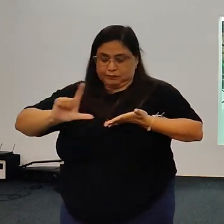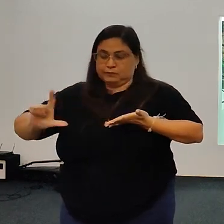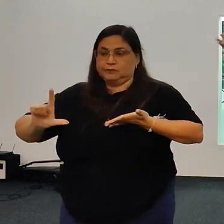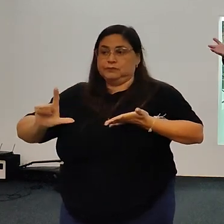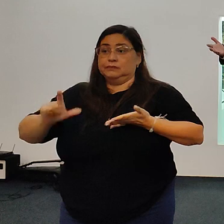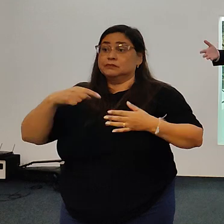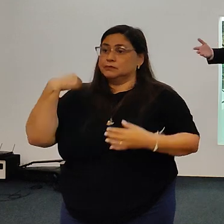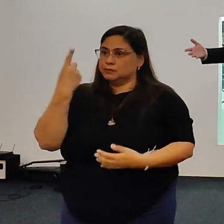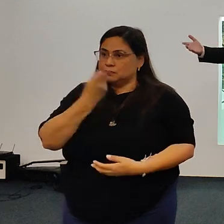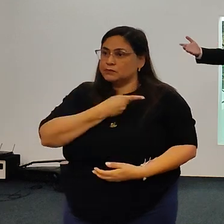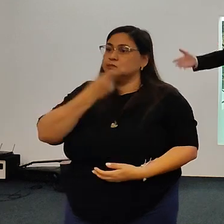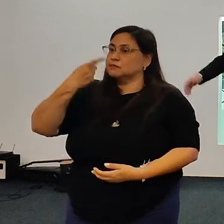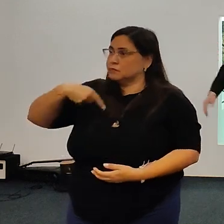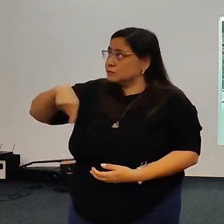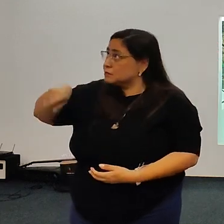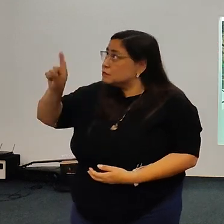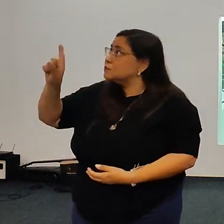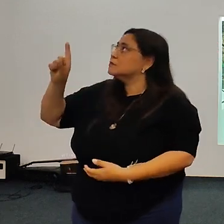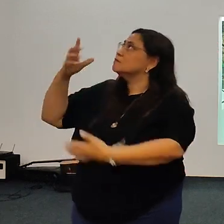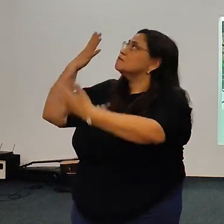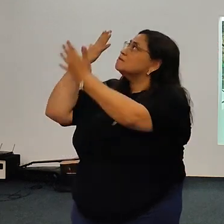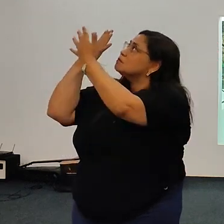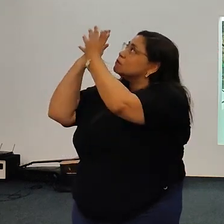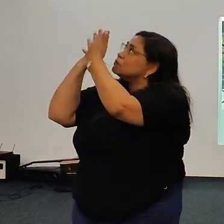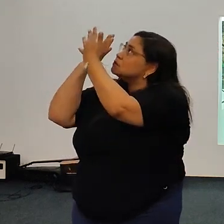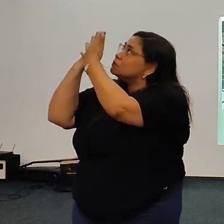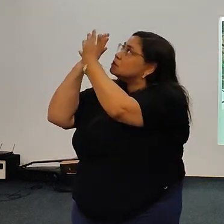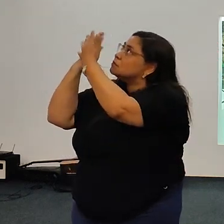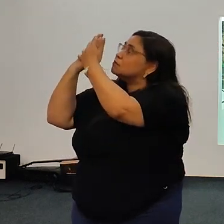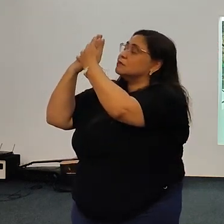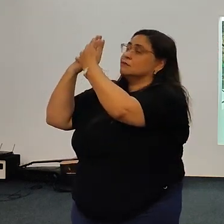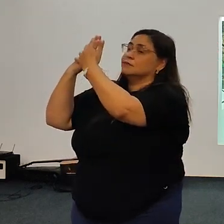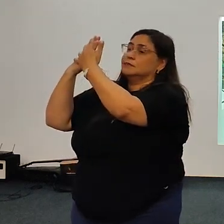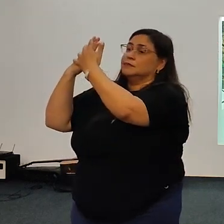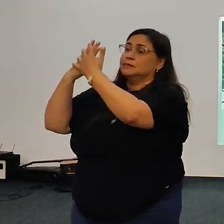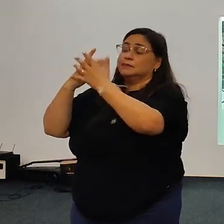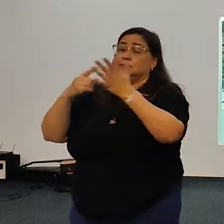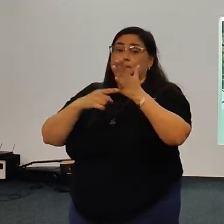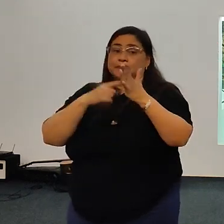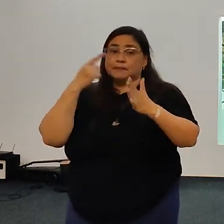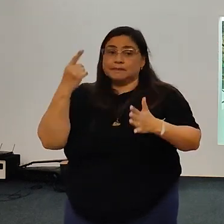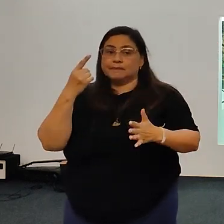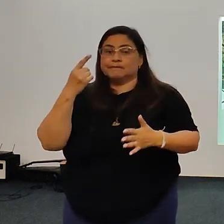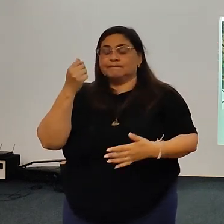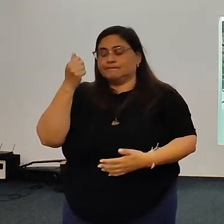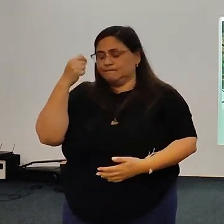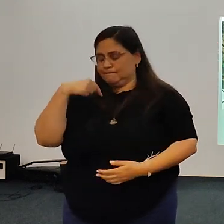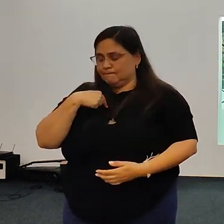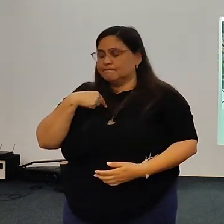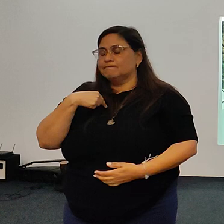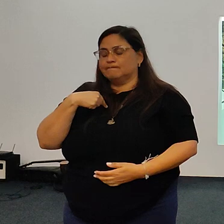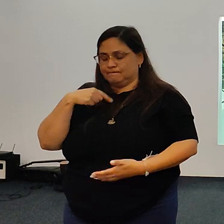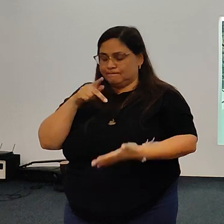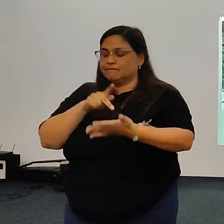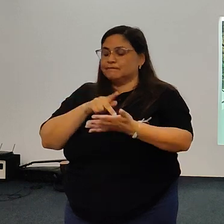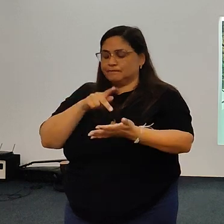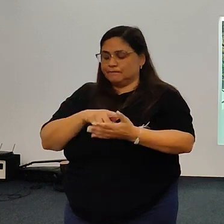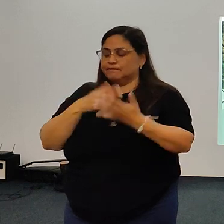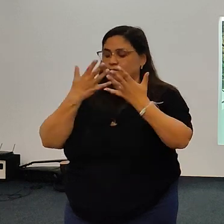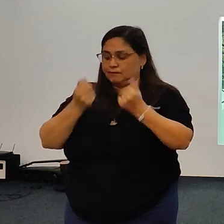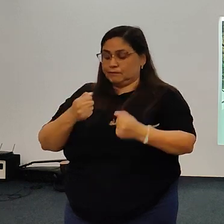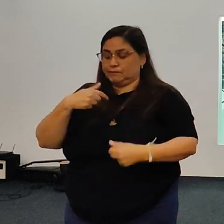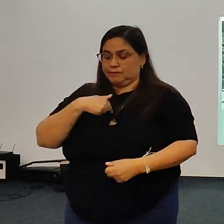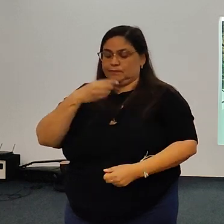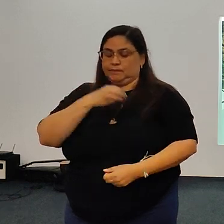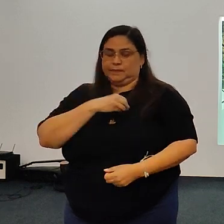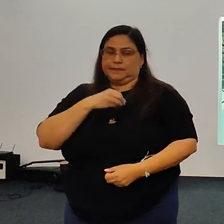Se nós confessarmos os nossos pecados, confessar significa primeiramente você reconhecer o que você fez. Você não confessa nada